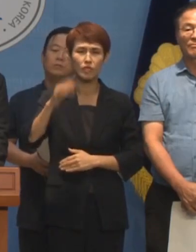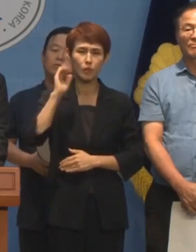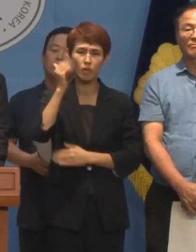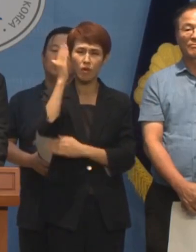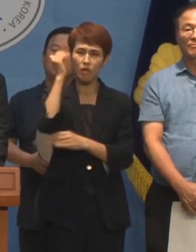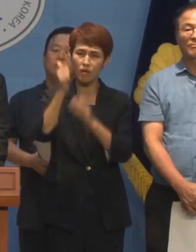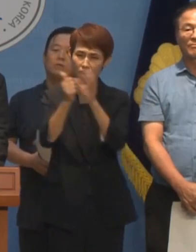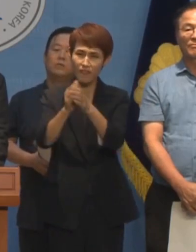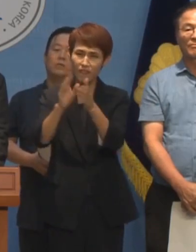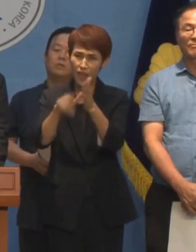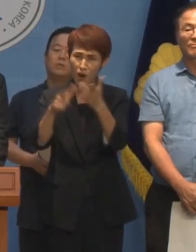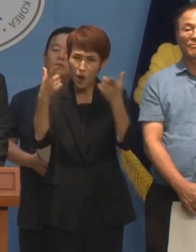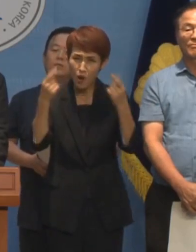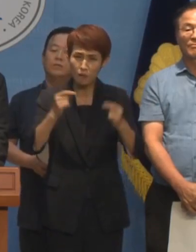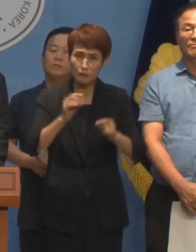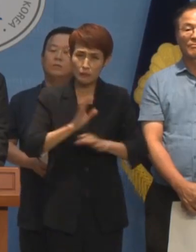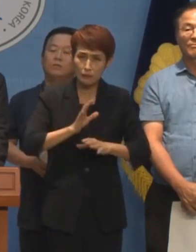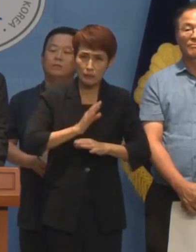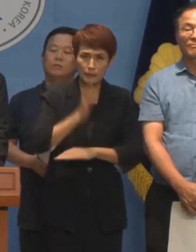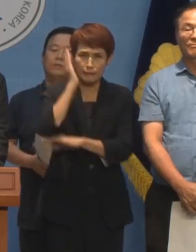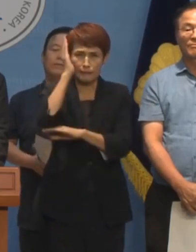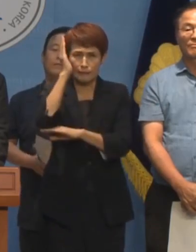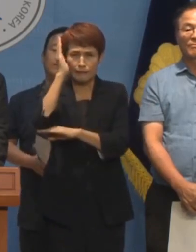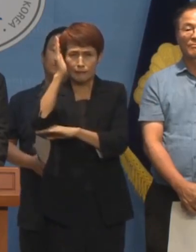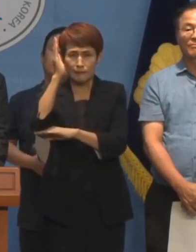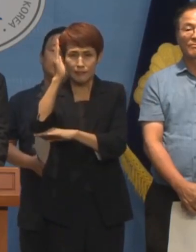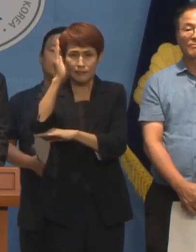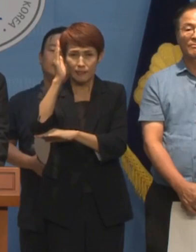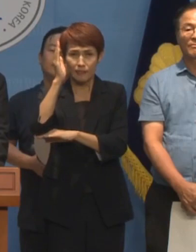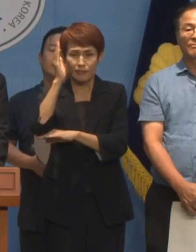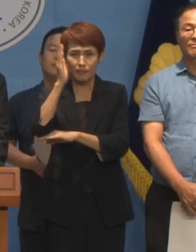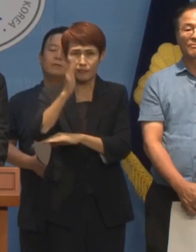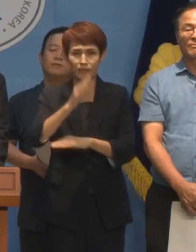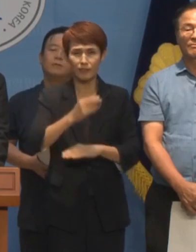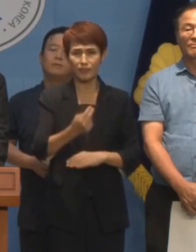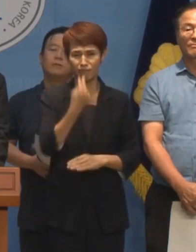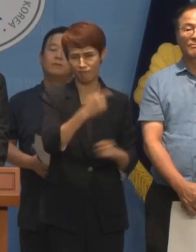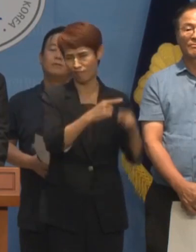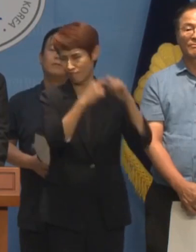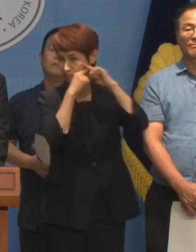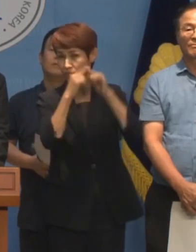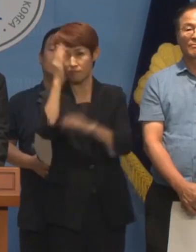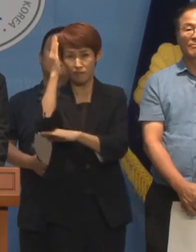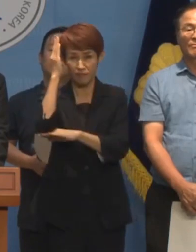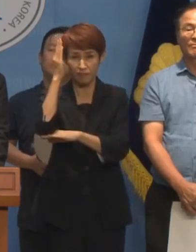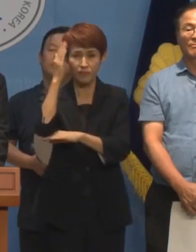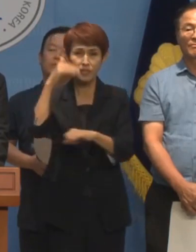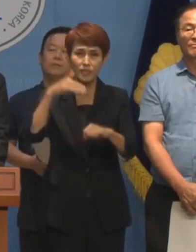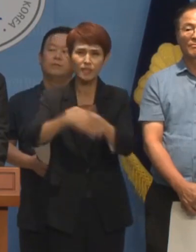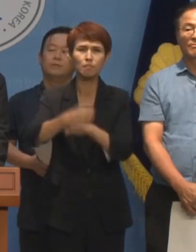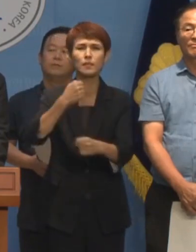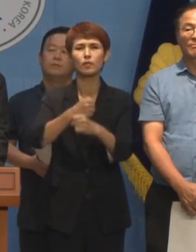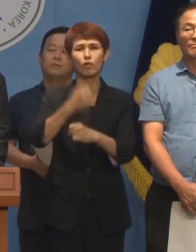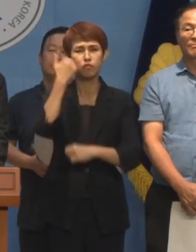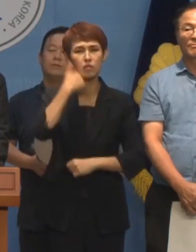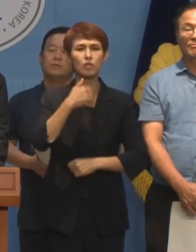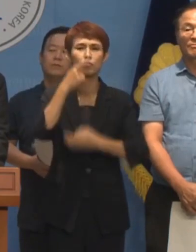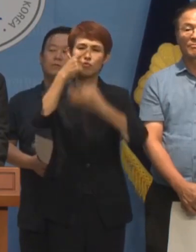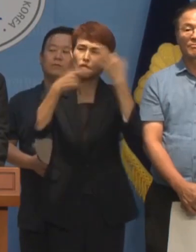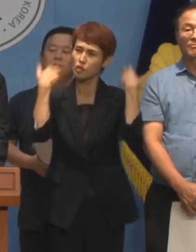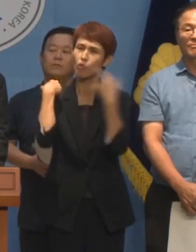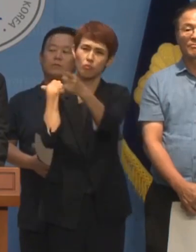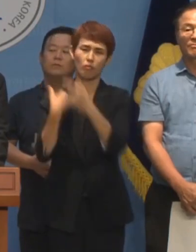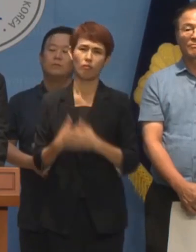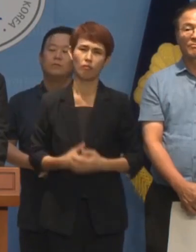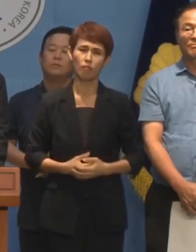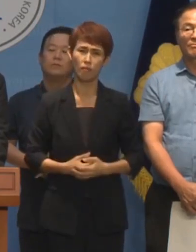되는 이런 어처구니 없는 시대로 윤석열 정권이 만들어버렸습니다. 아니 이게 가능한